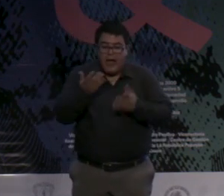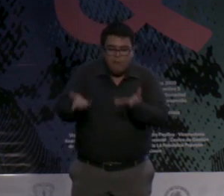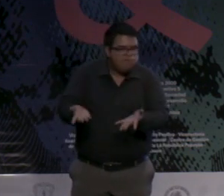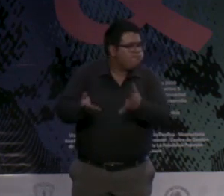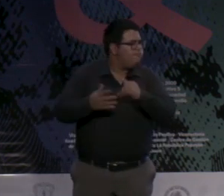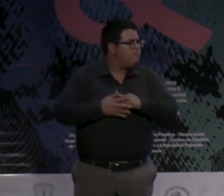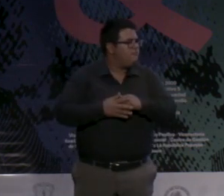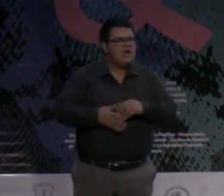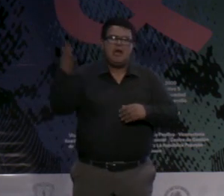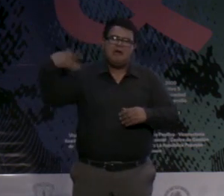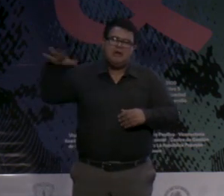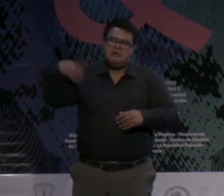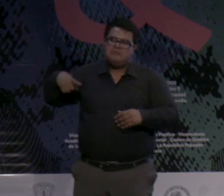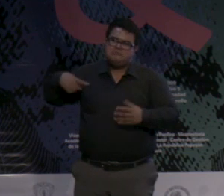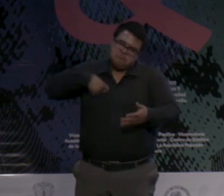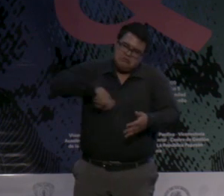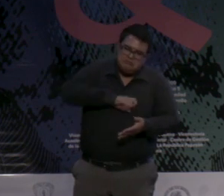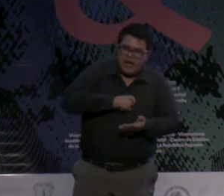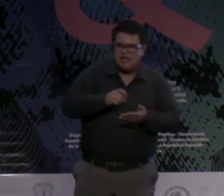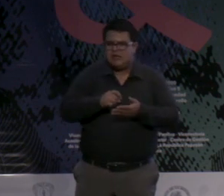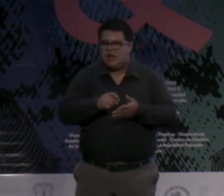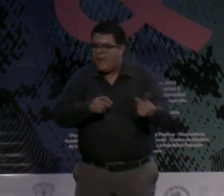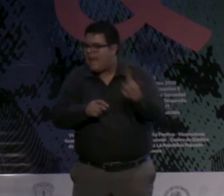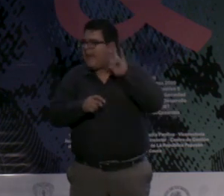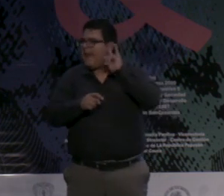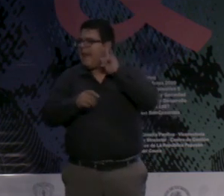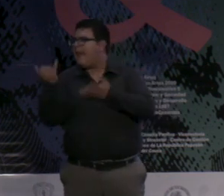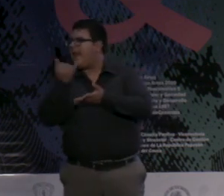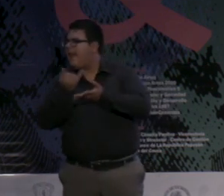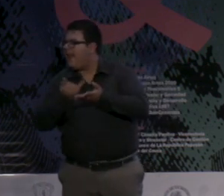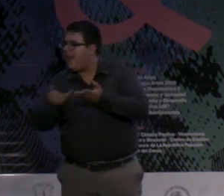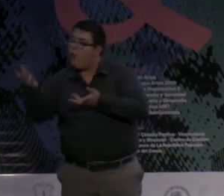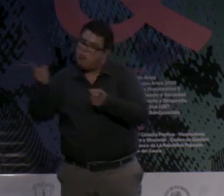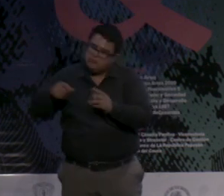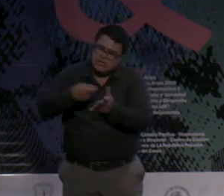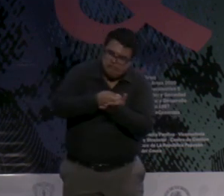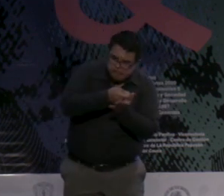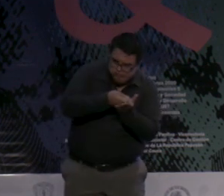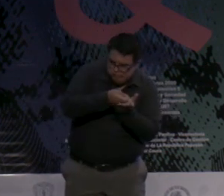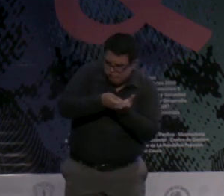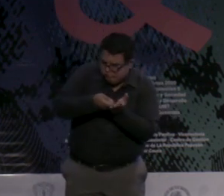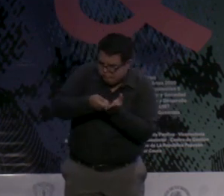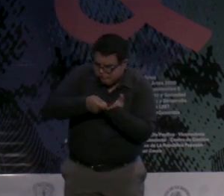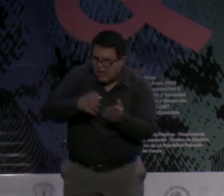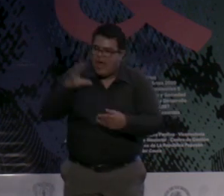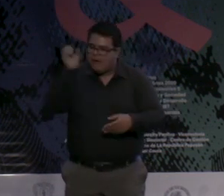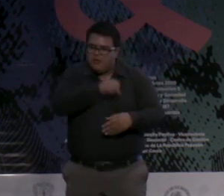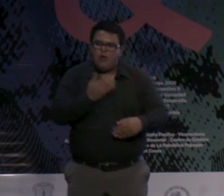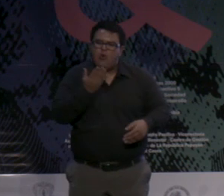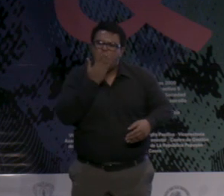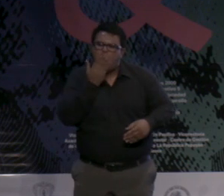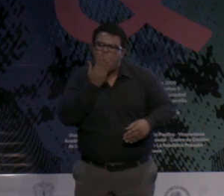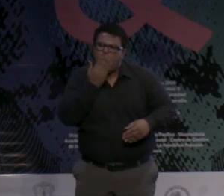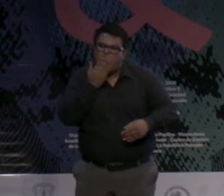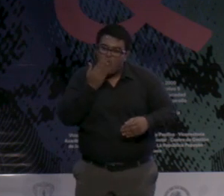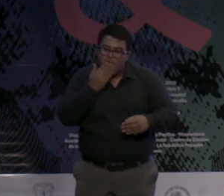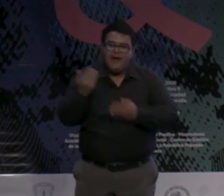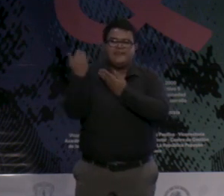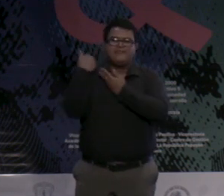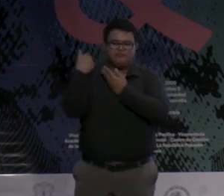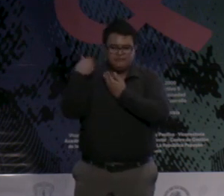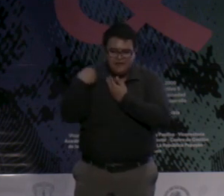por pintores o dibujantes o grabadores coloniales, pues finalmente ubican a los indios, que fueron los productores